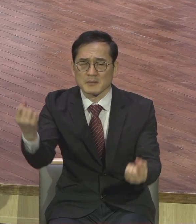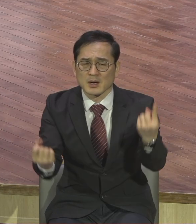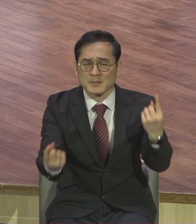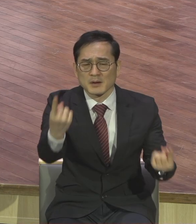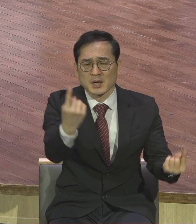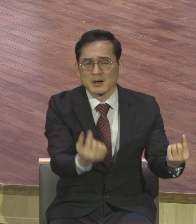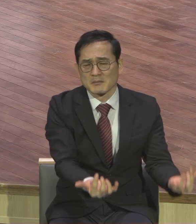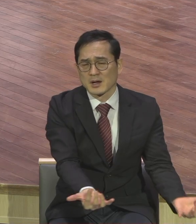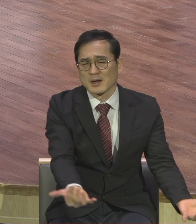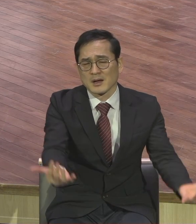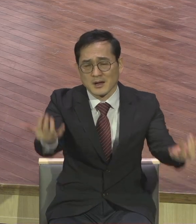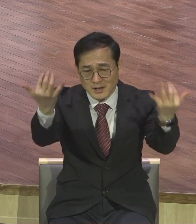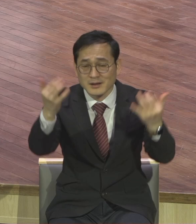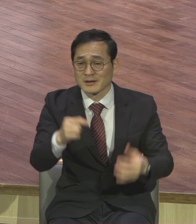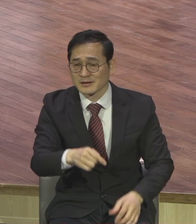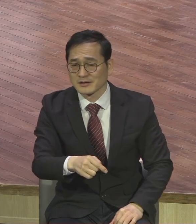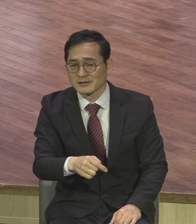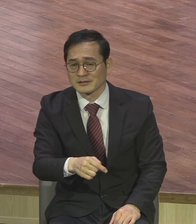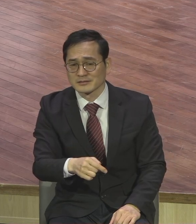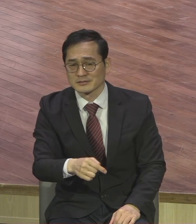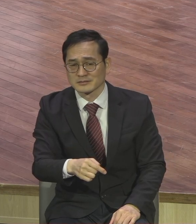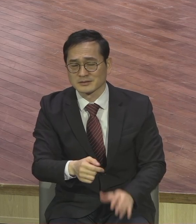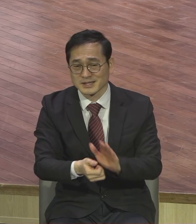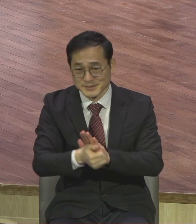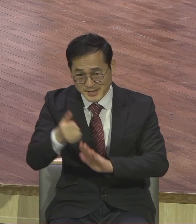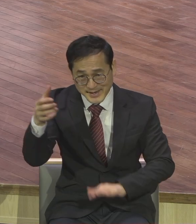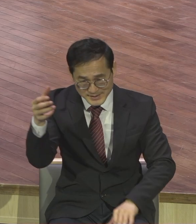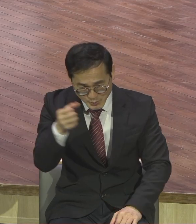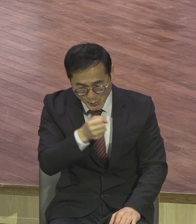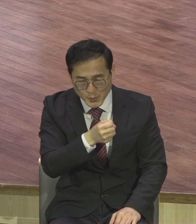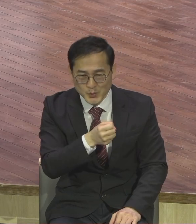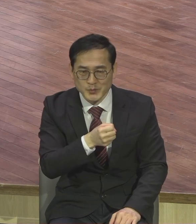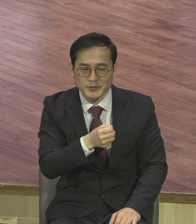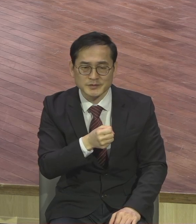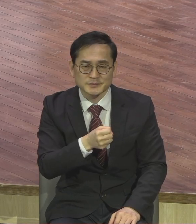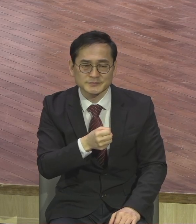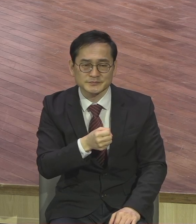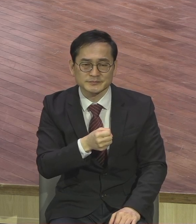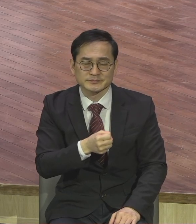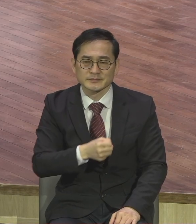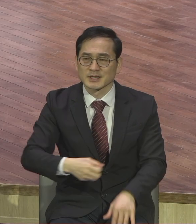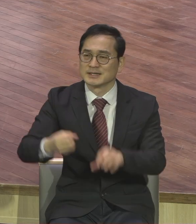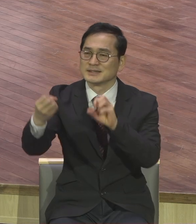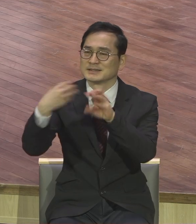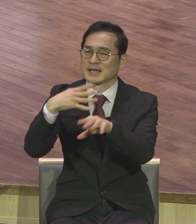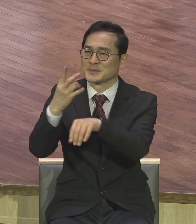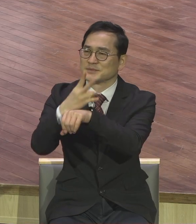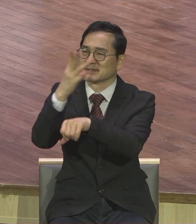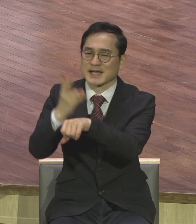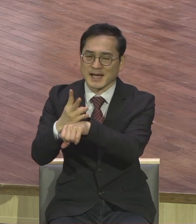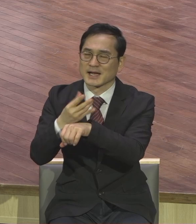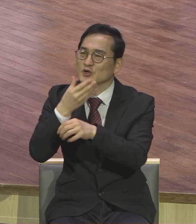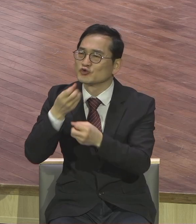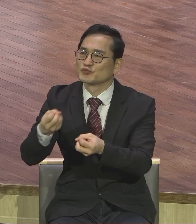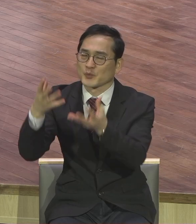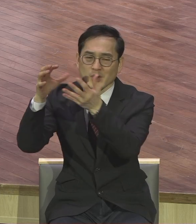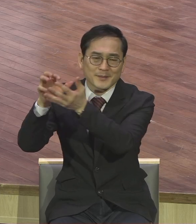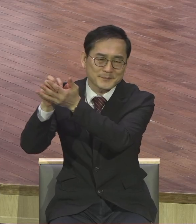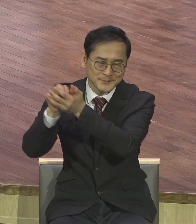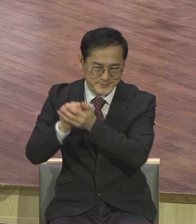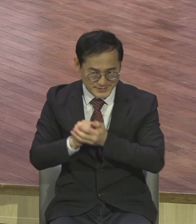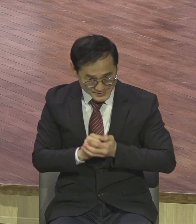운동. 2022년 응답 24의 축복을 누리는 방향, 그것이